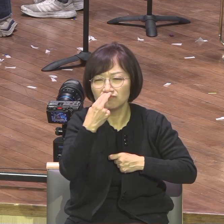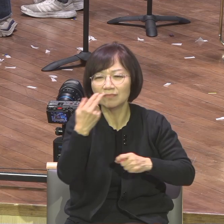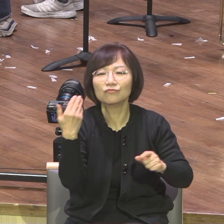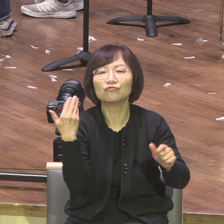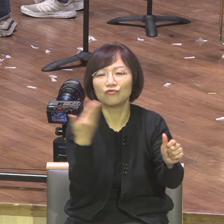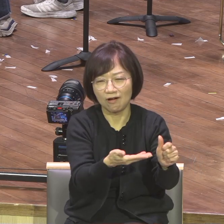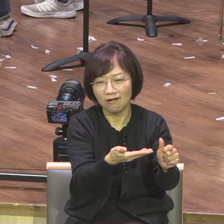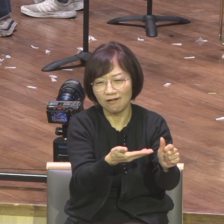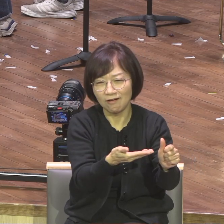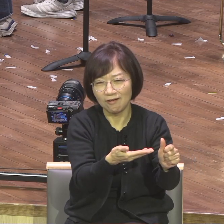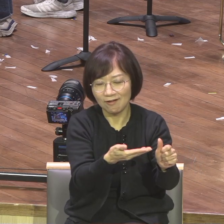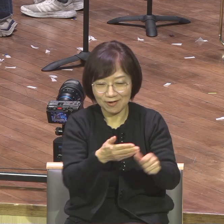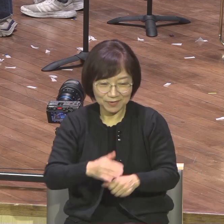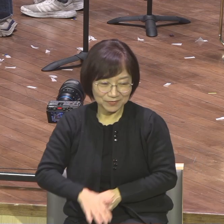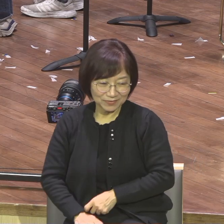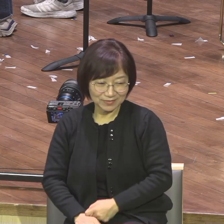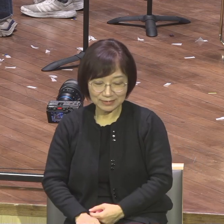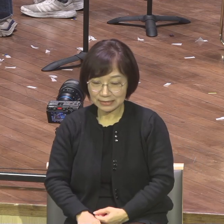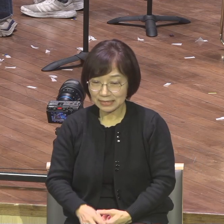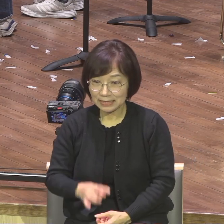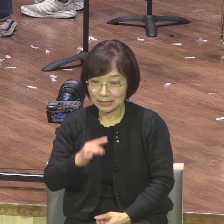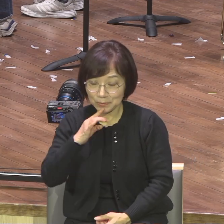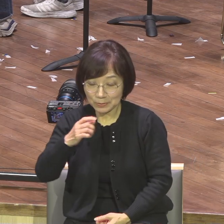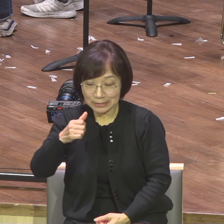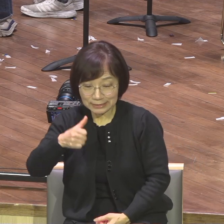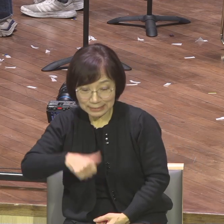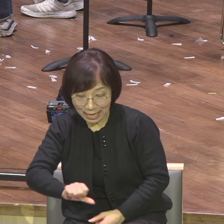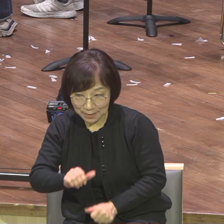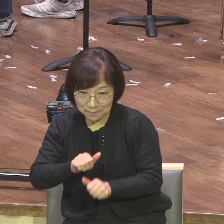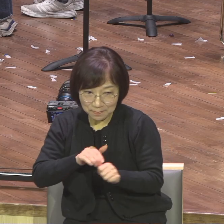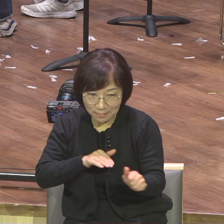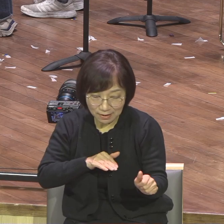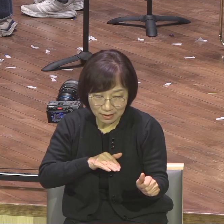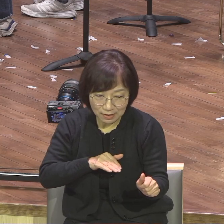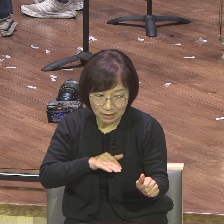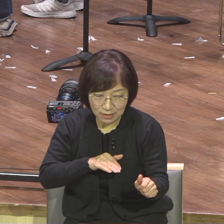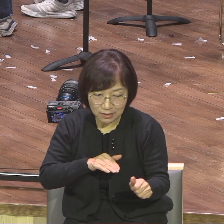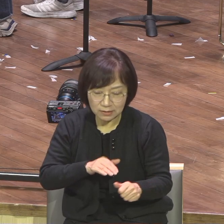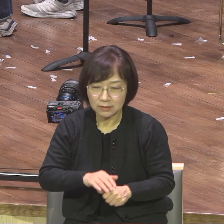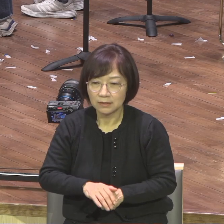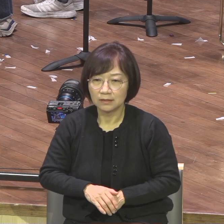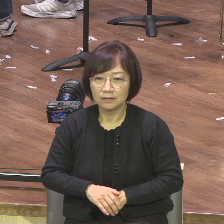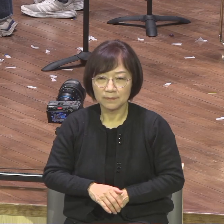독생자를 주셨으니 독생자를 주셨다는 게 뭐 예수님께서 뭐 독생자